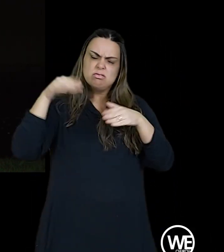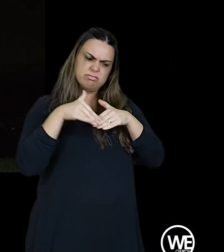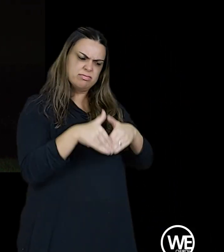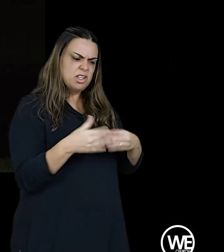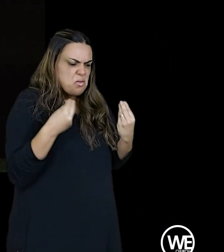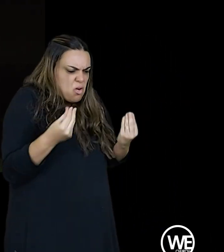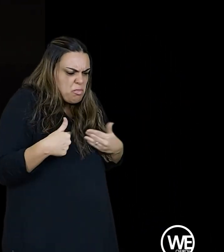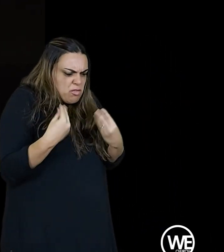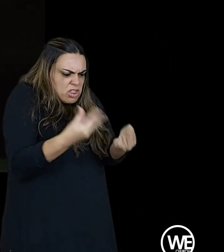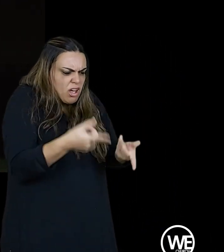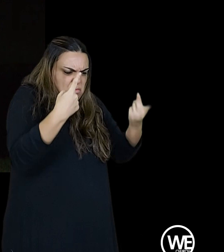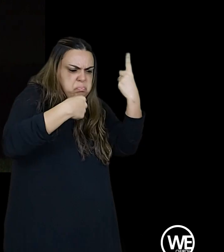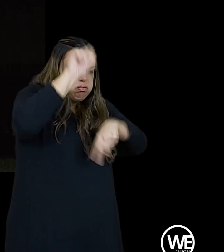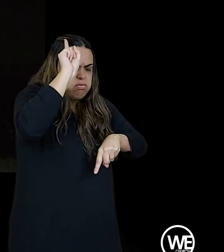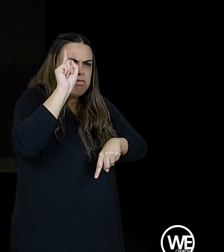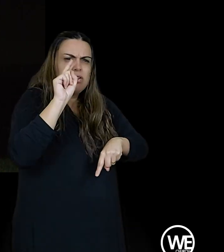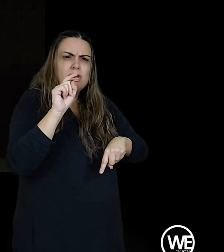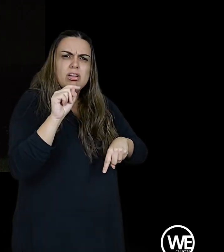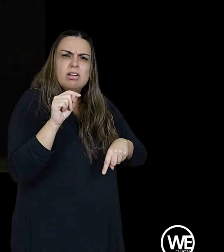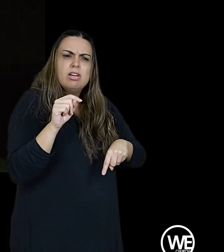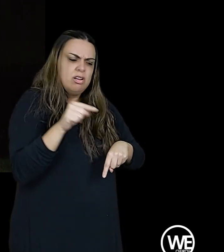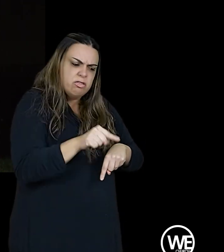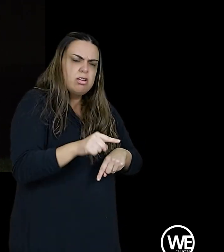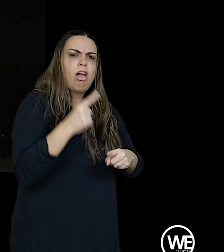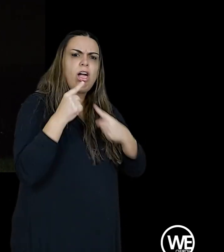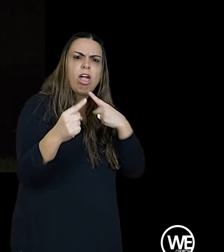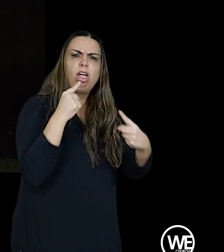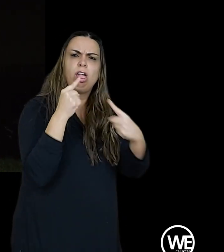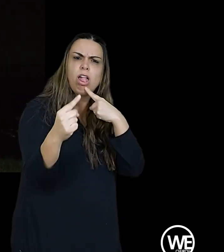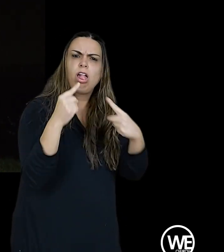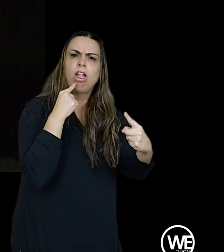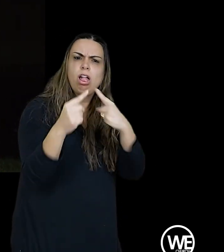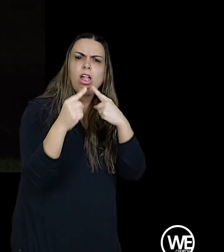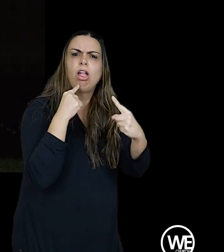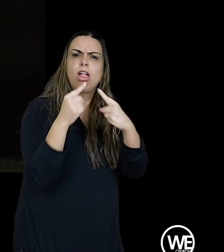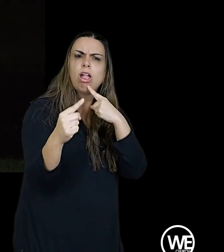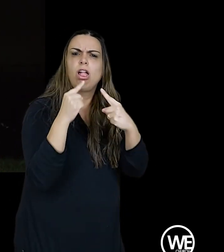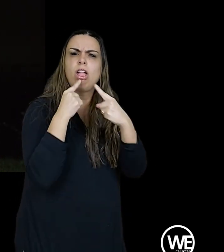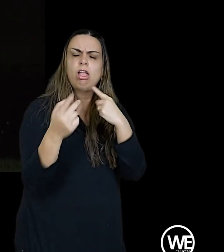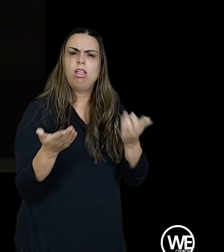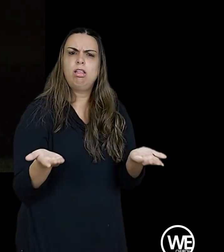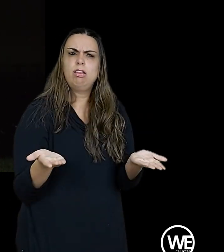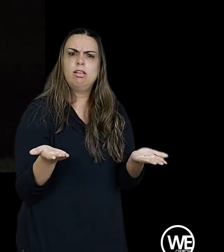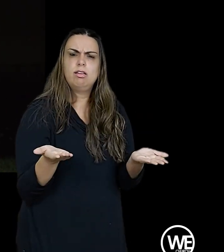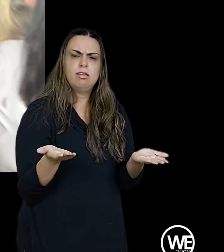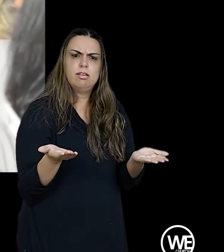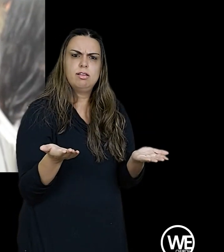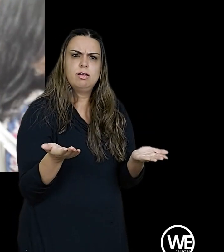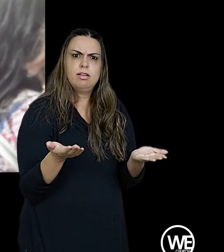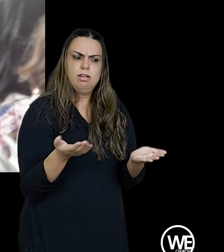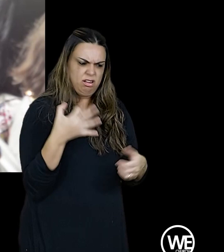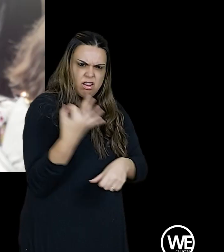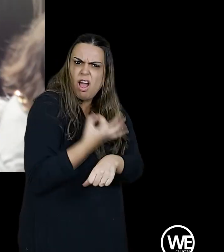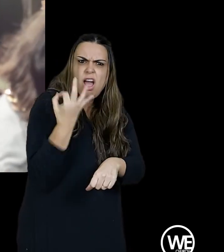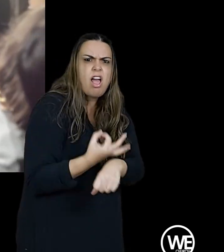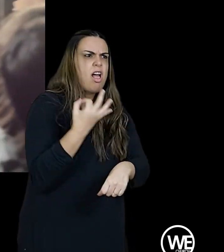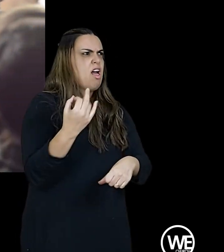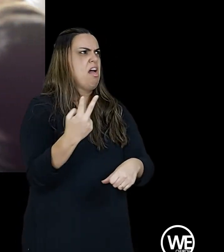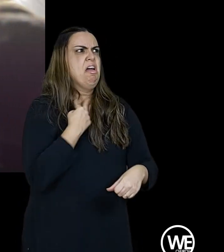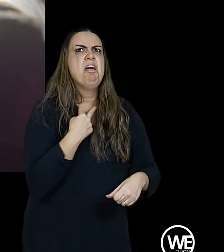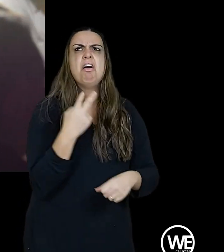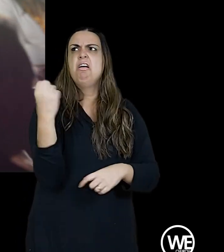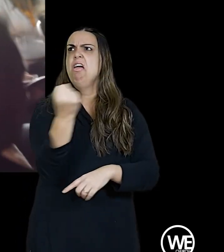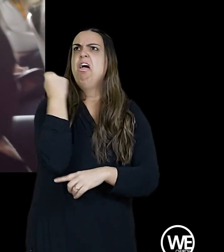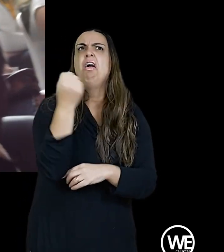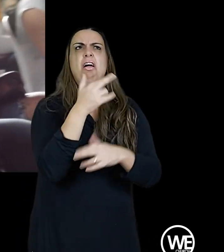algo grandioso se os problemas que você tem já são grandes demais para você? Talvez você não suporte. Como